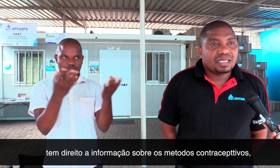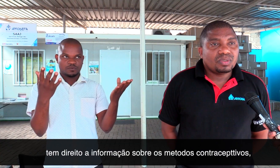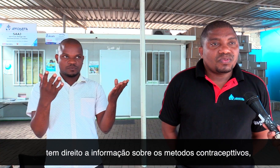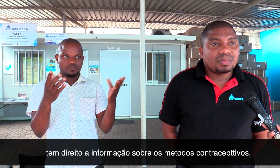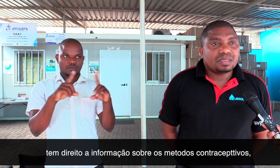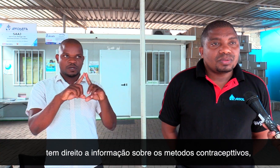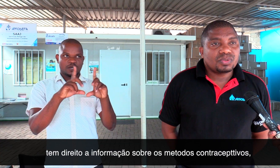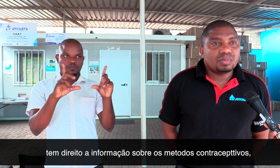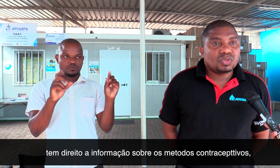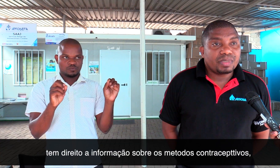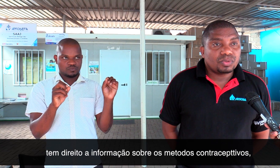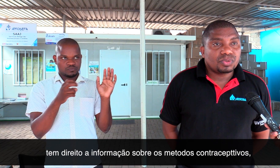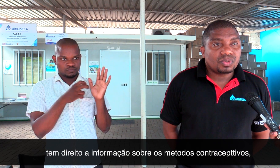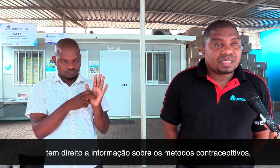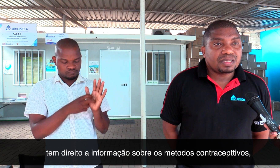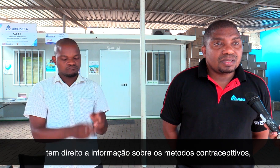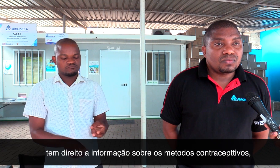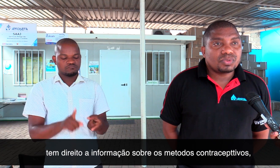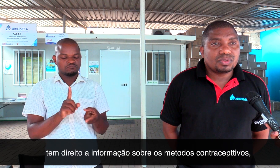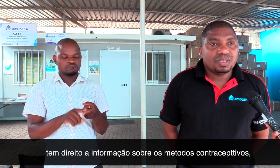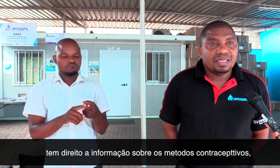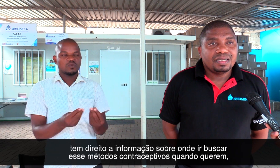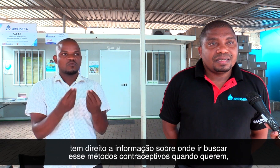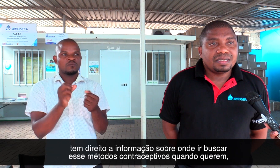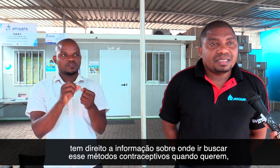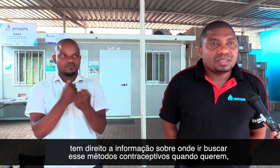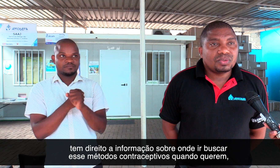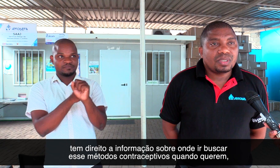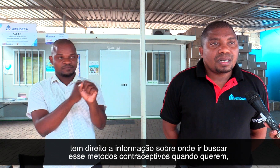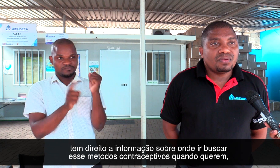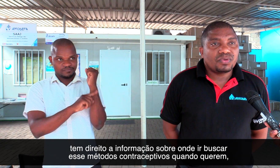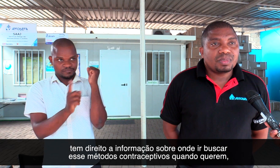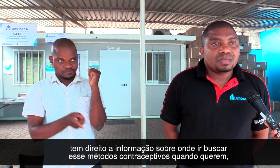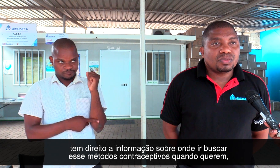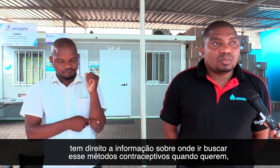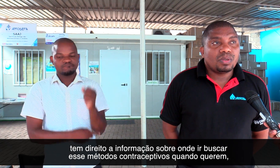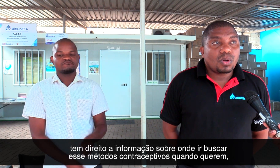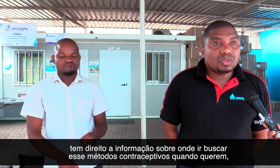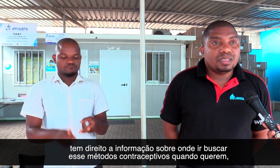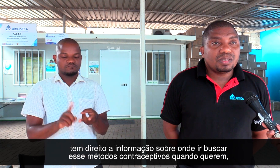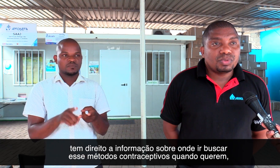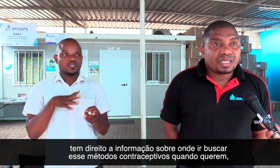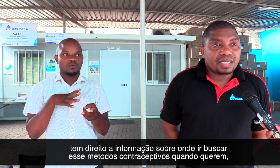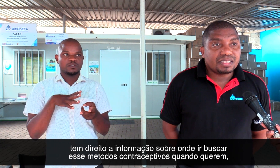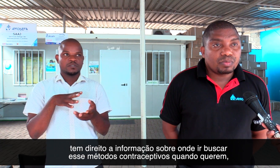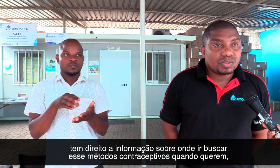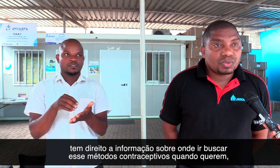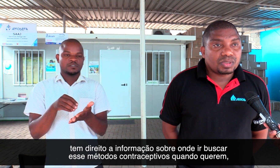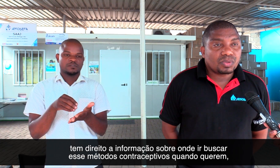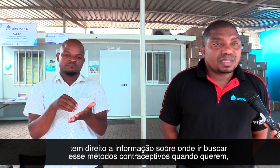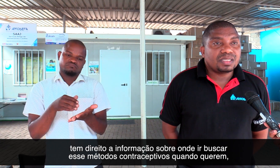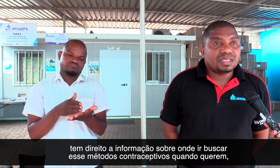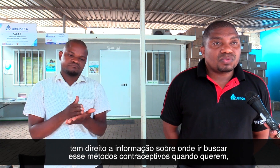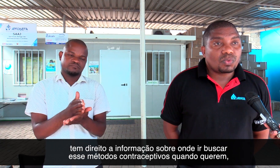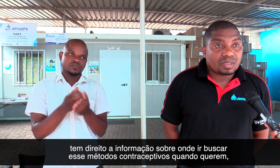Tem direito à informação sobre os métodos contraceptivos, tem direito à informação sobre onde ir buscar esses